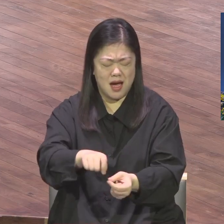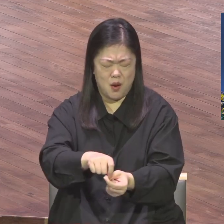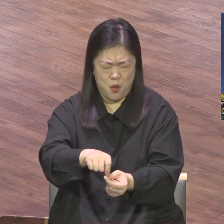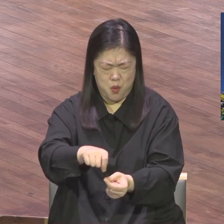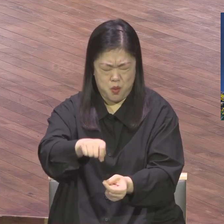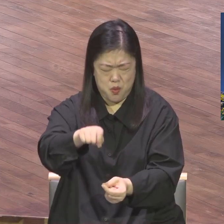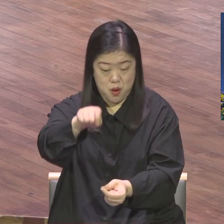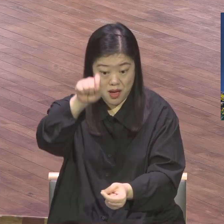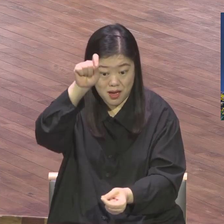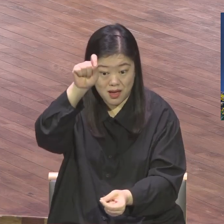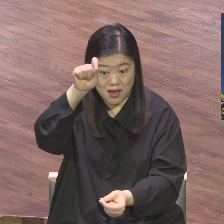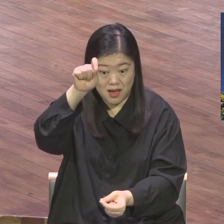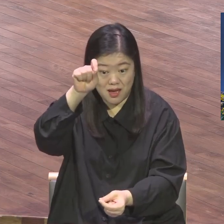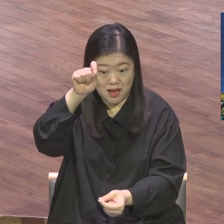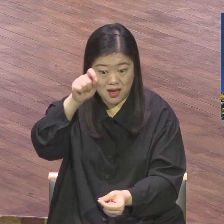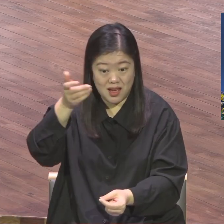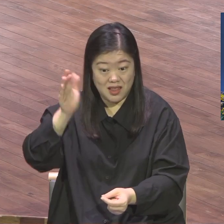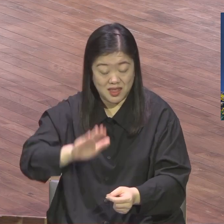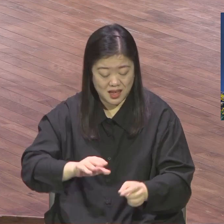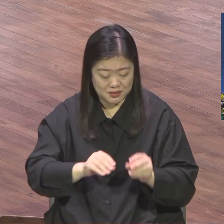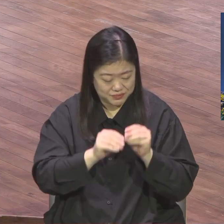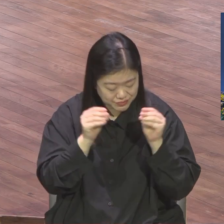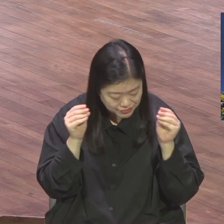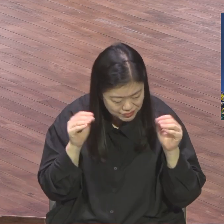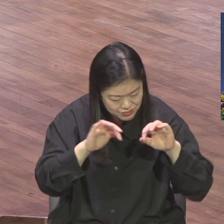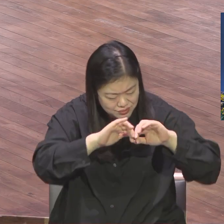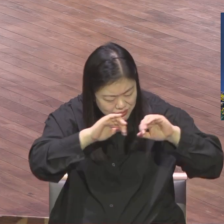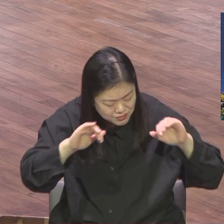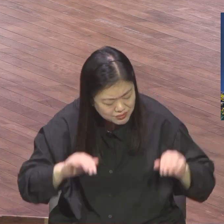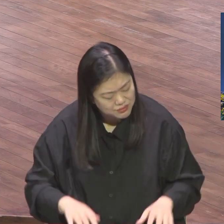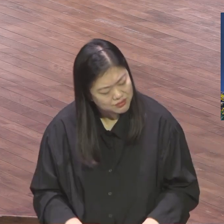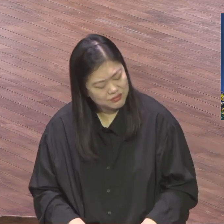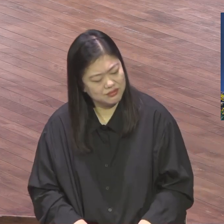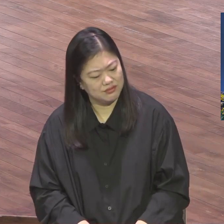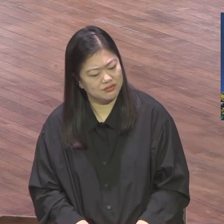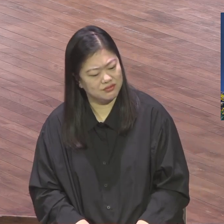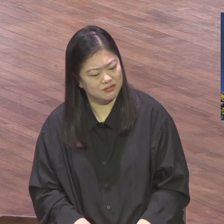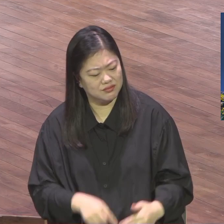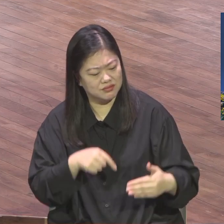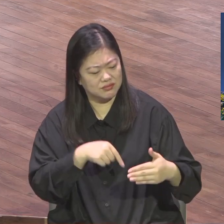그래요. 거의 우리 교회 말고 다른 데